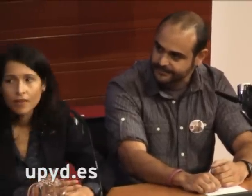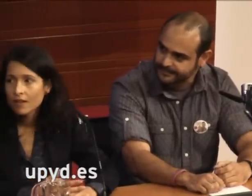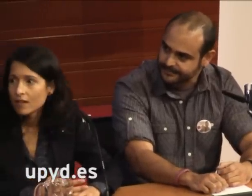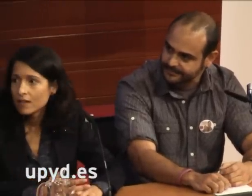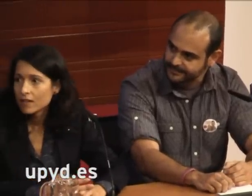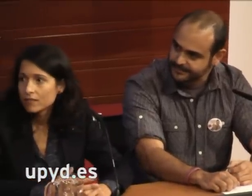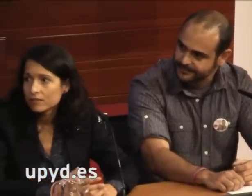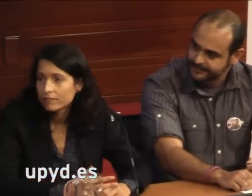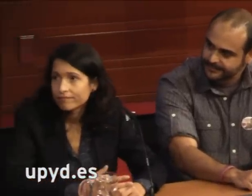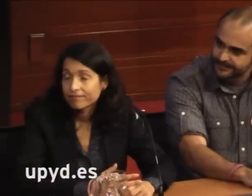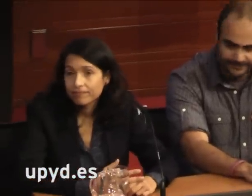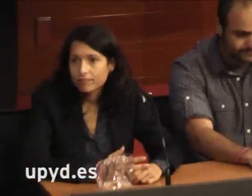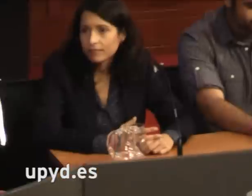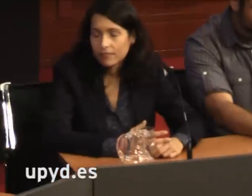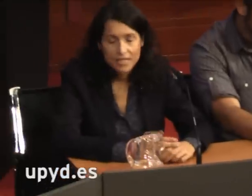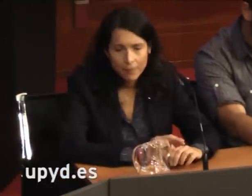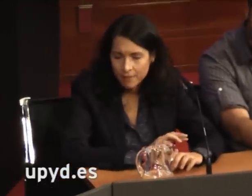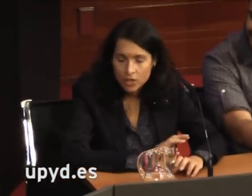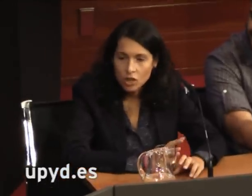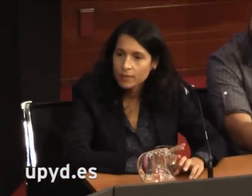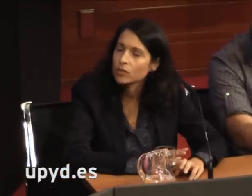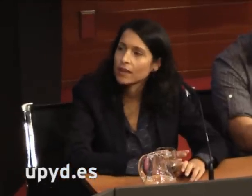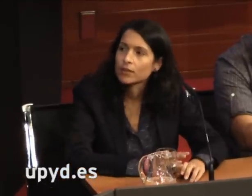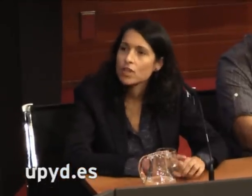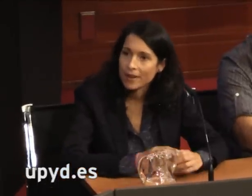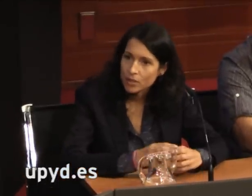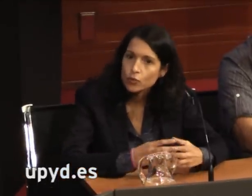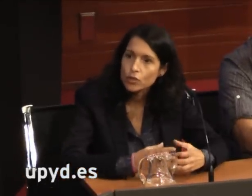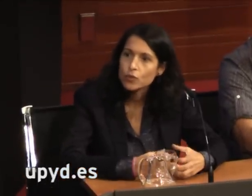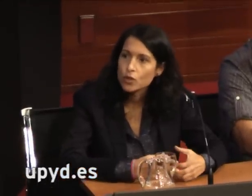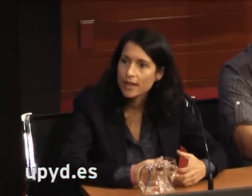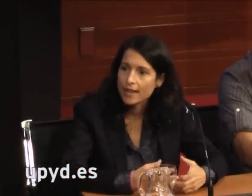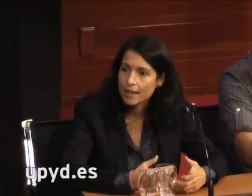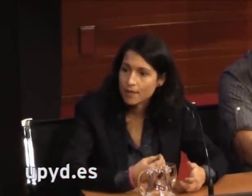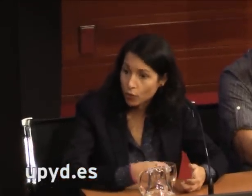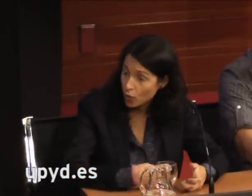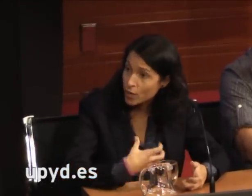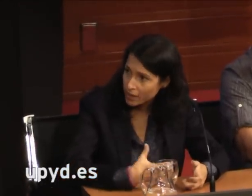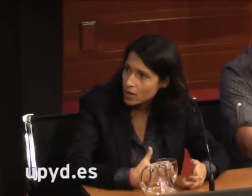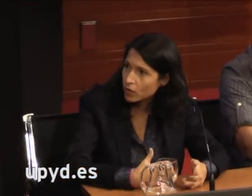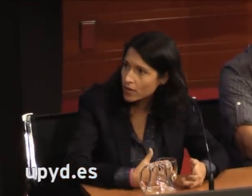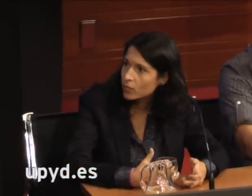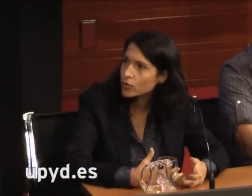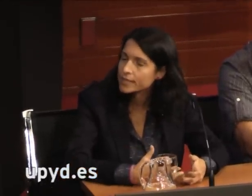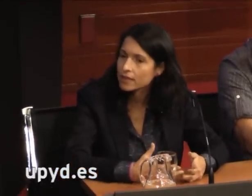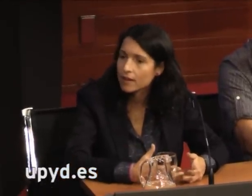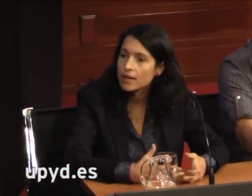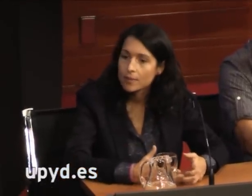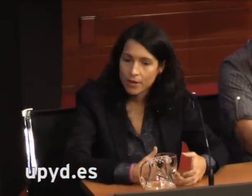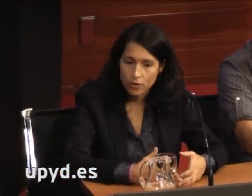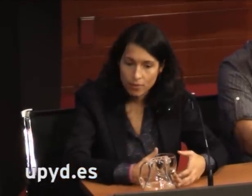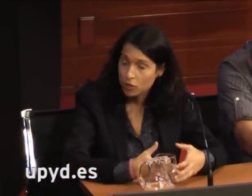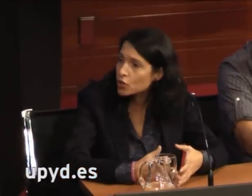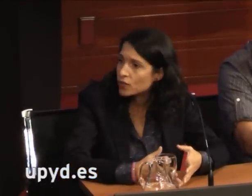en tu caso, ese es el... Es que para mí no es solamente un elemento, o sea, para mí es un discurso que me tocó porque era muy acorde a como yo pensaba,